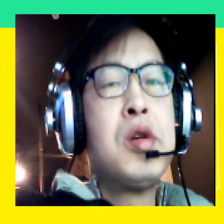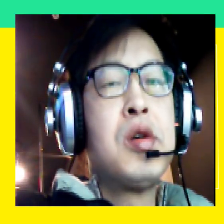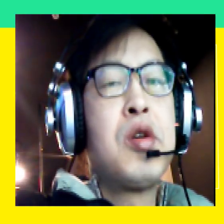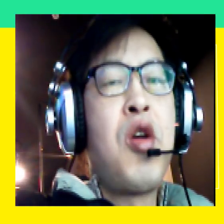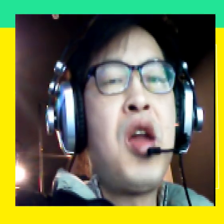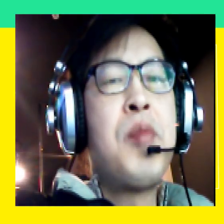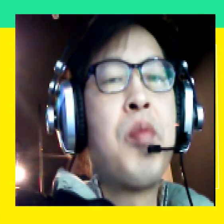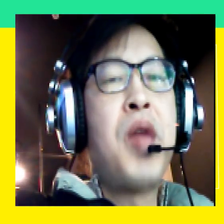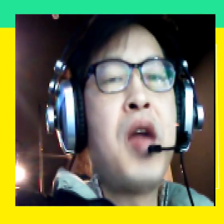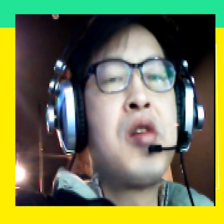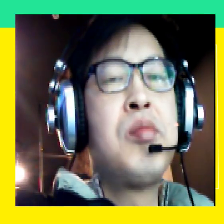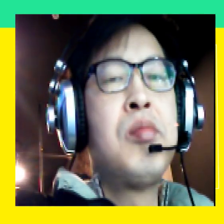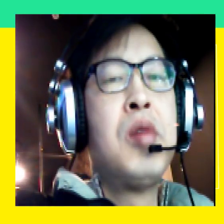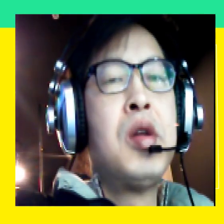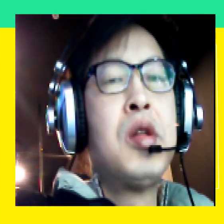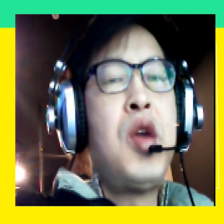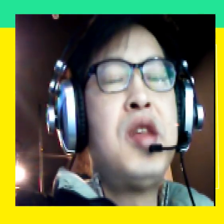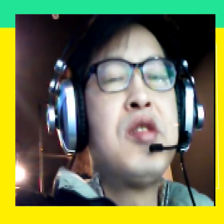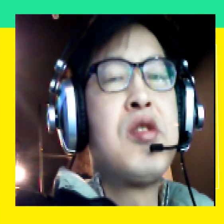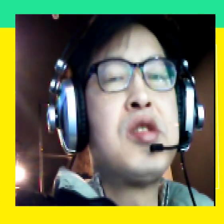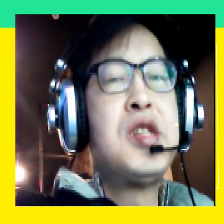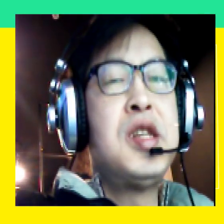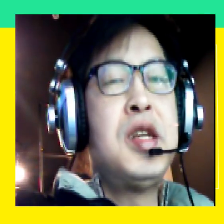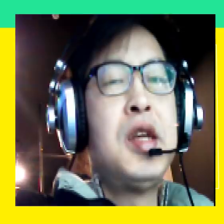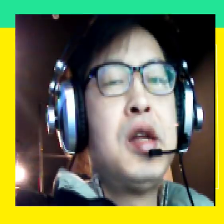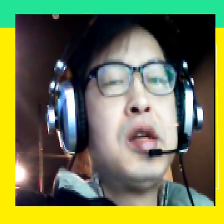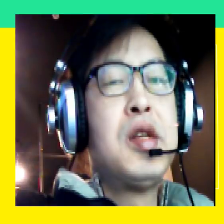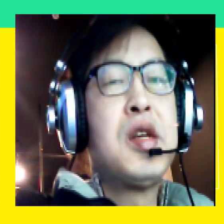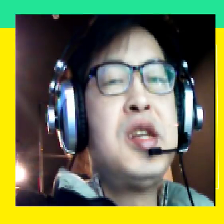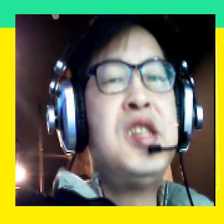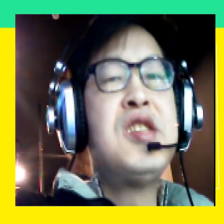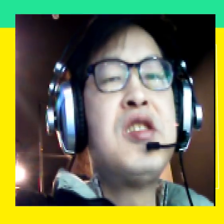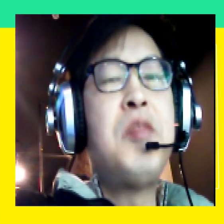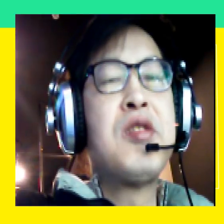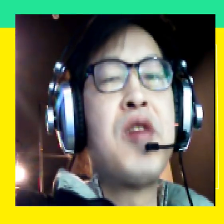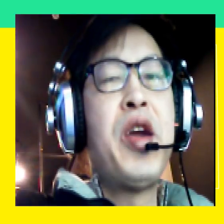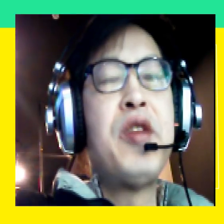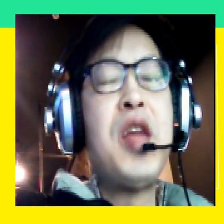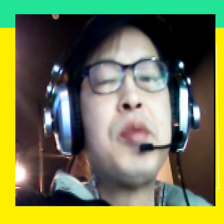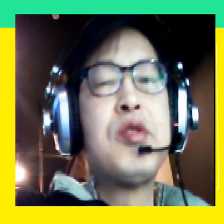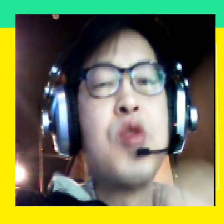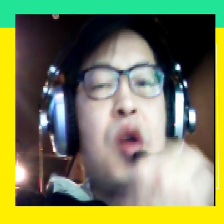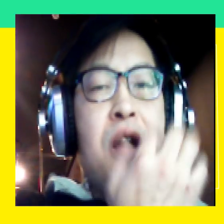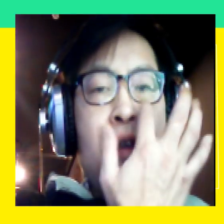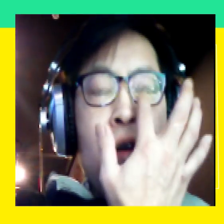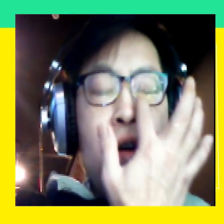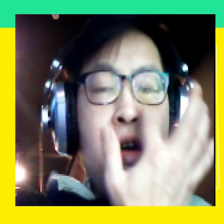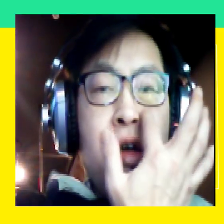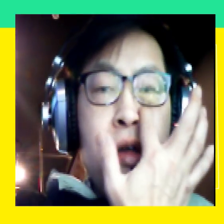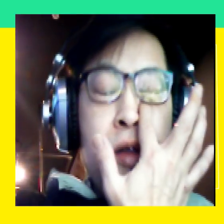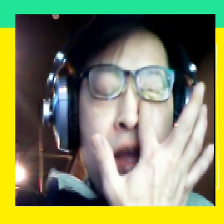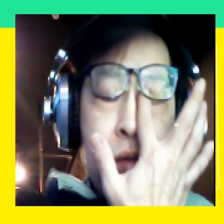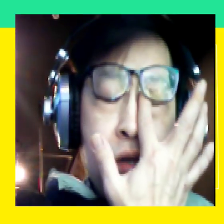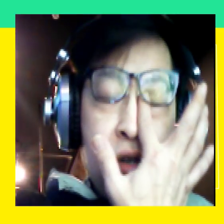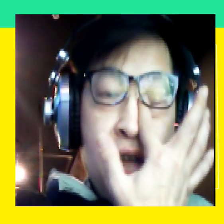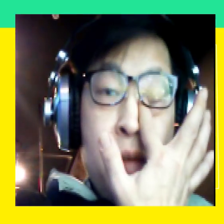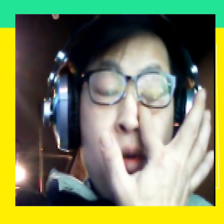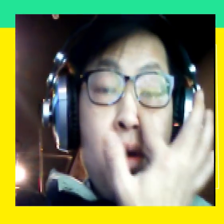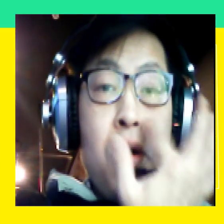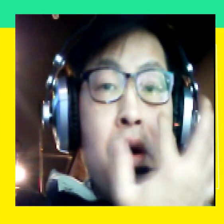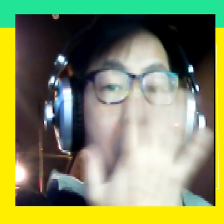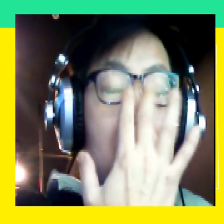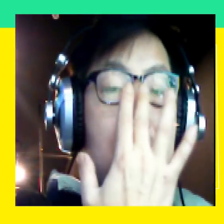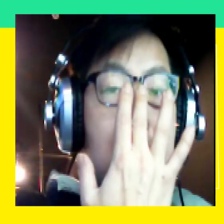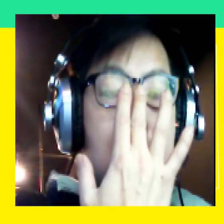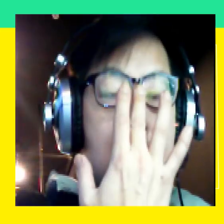무결성으로 결함이 없게끔 돼 있는 것이 그 인증을 받은 거예요, 네이버 스토어에서.